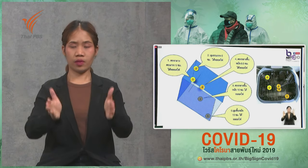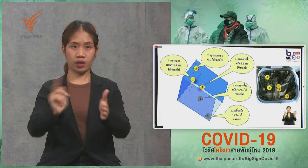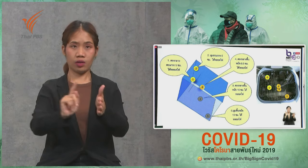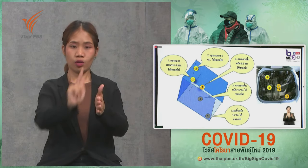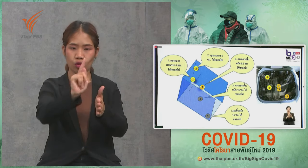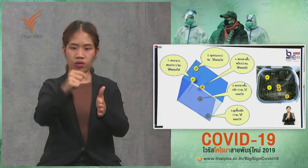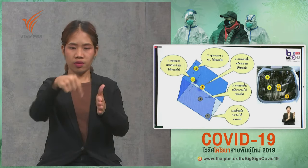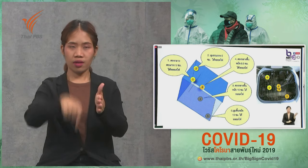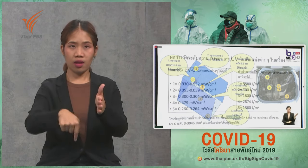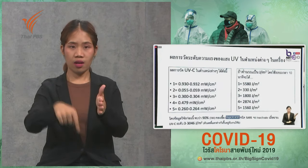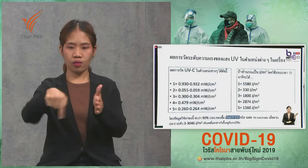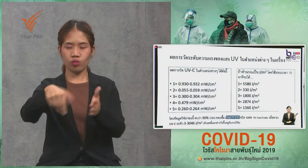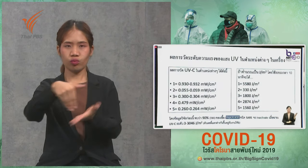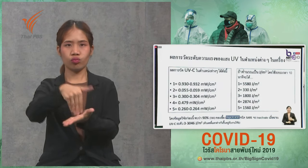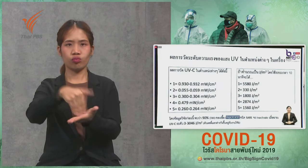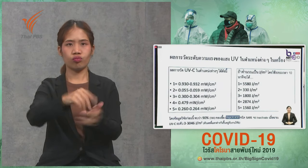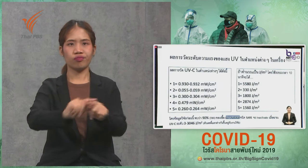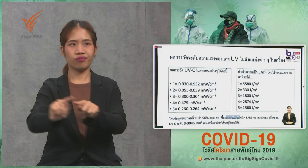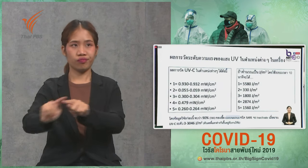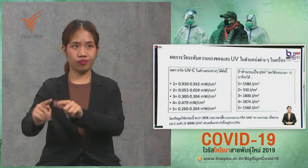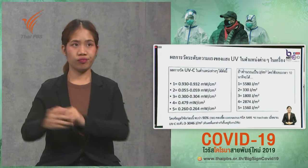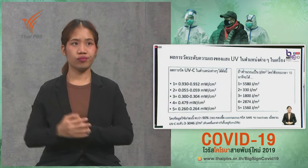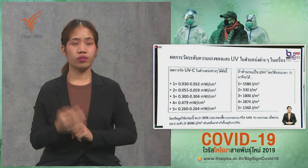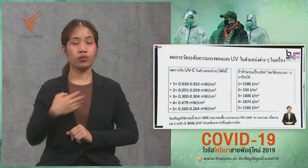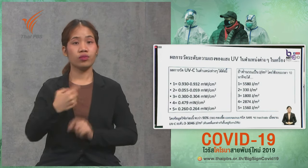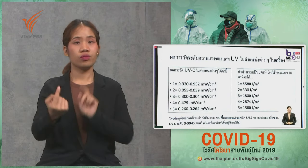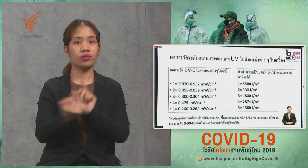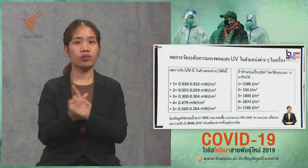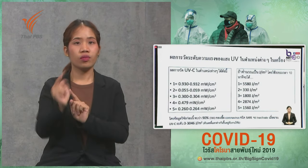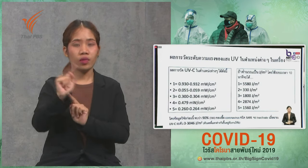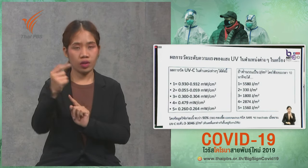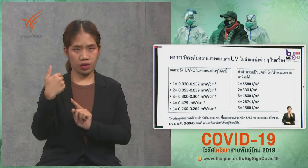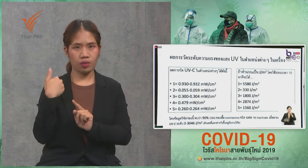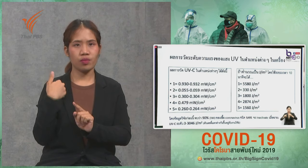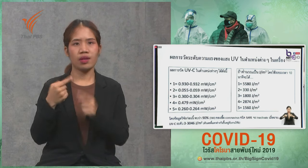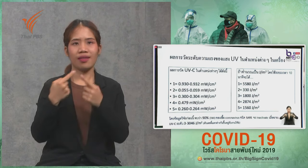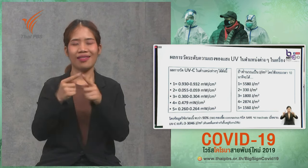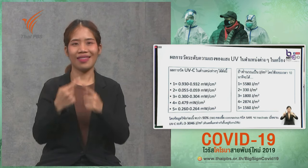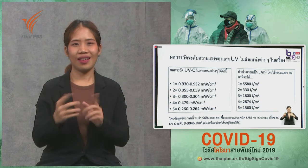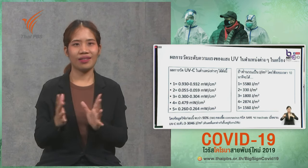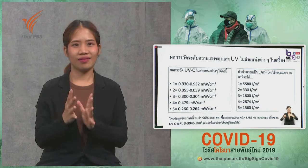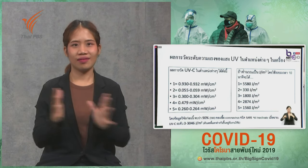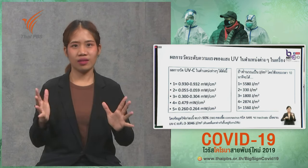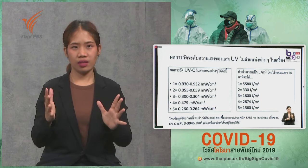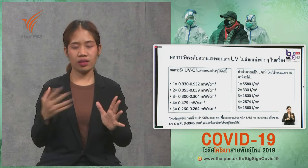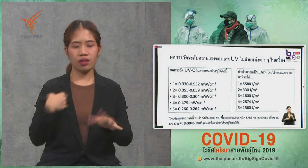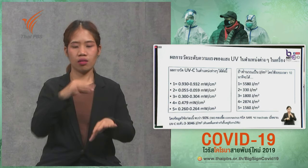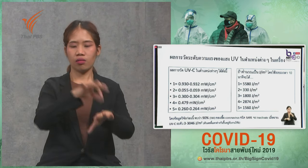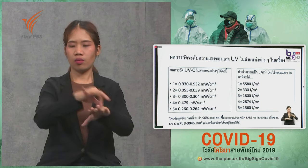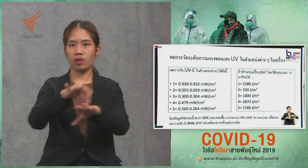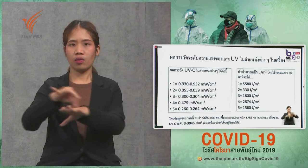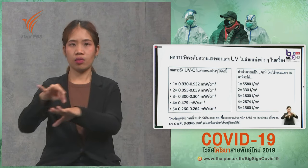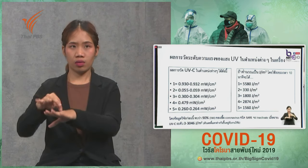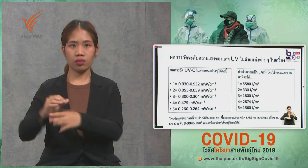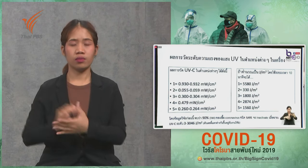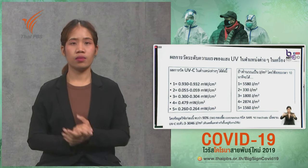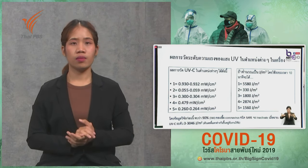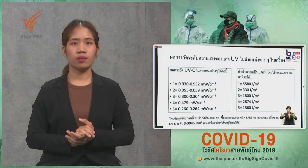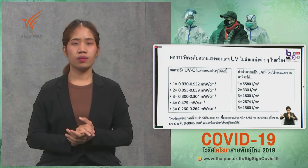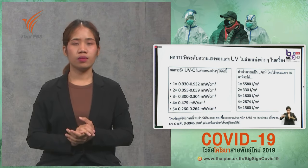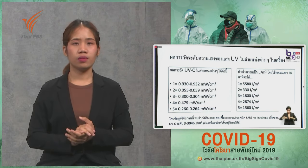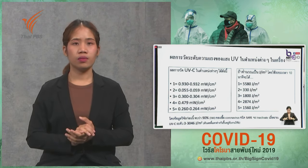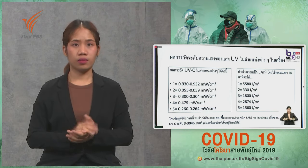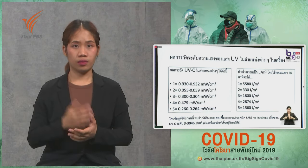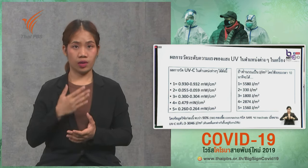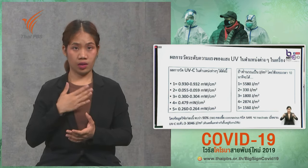ไรประมาณนี้นะครับต่อครับก็พบว่ามันมีความแตกต่างค่อนข้างเยอะนะครับในแต่ละตำแหน่งนะครับแล้ว